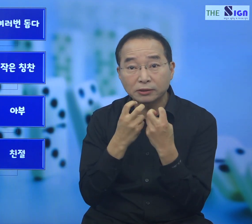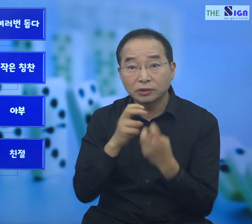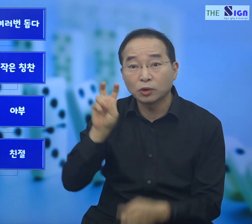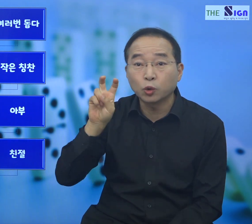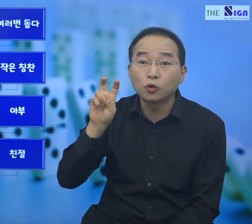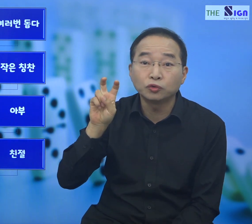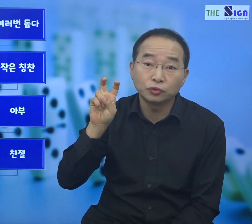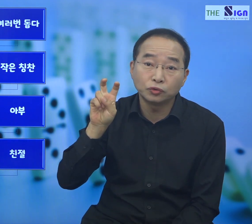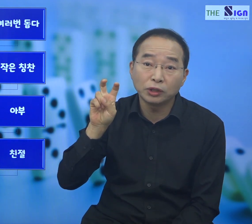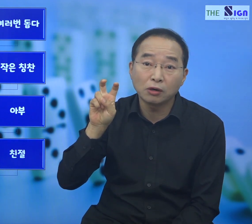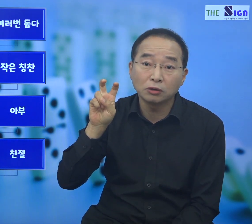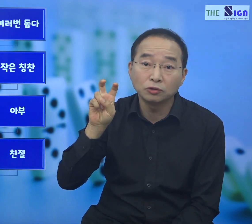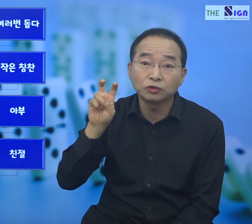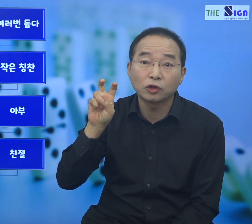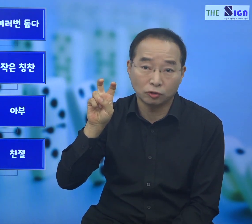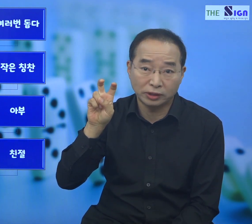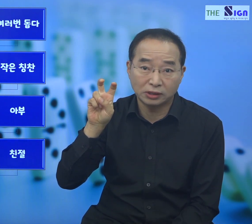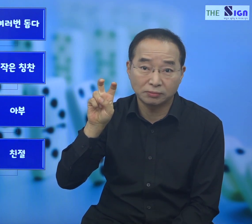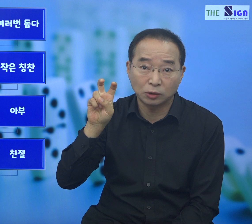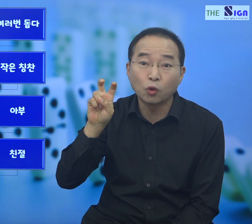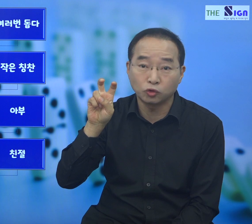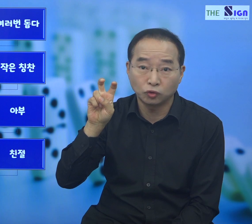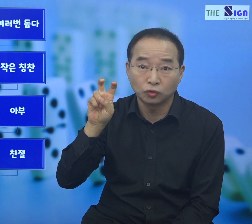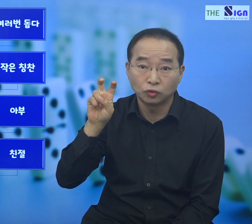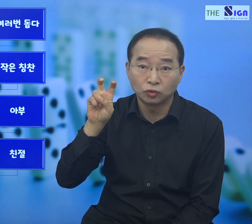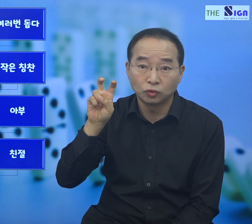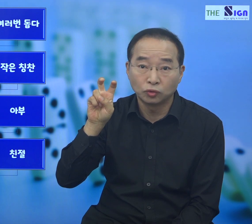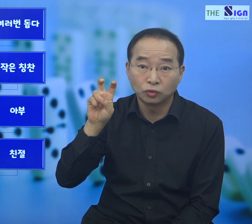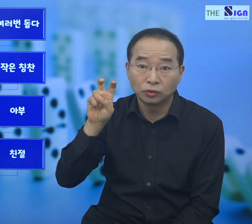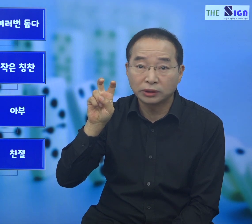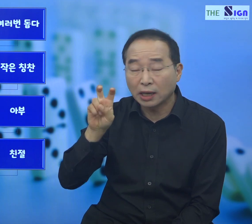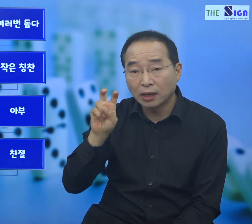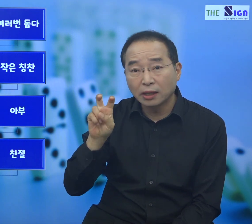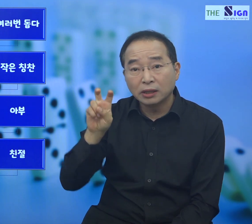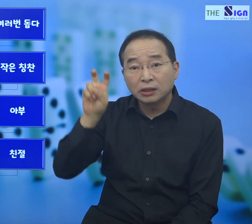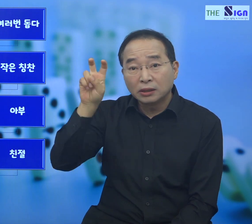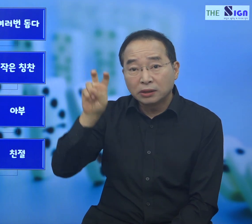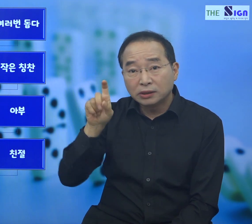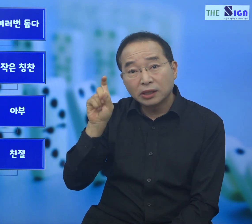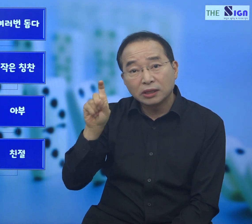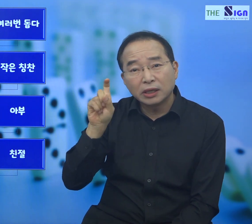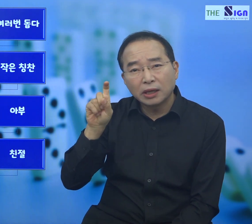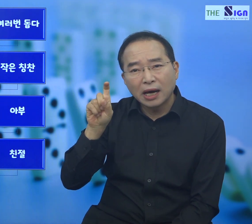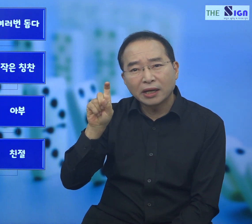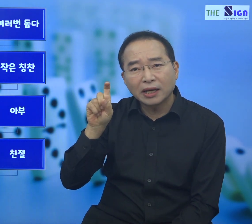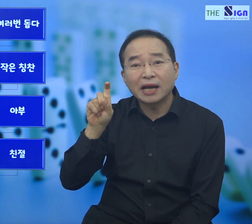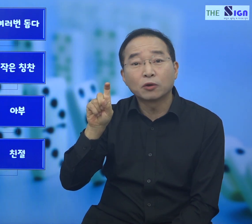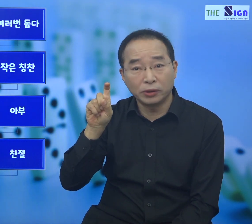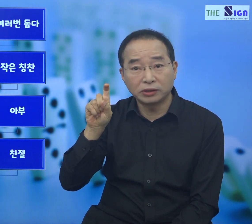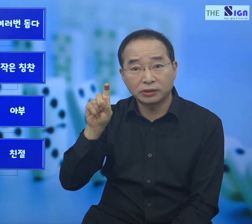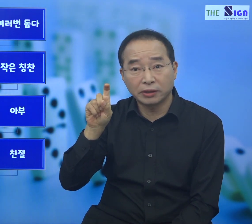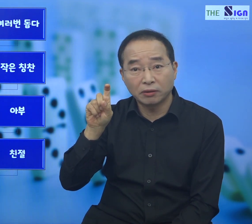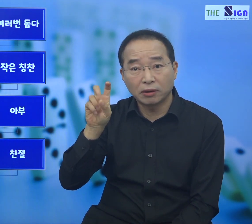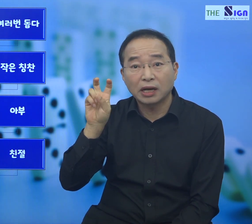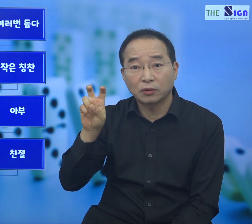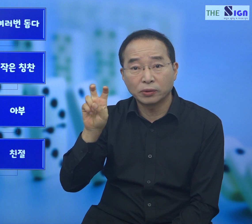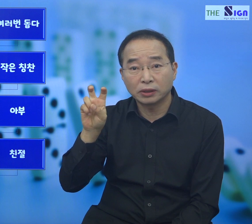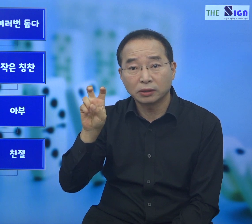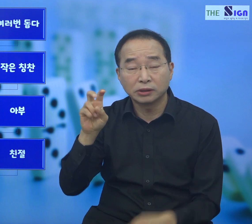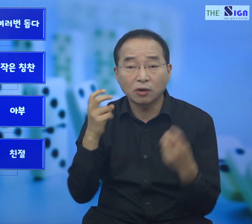여기 도구형 수어라고 되어 있습니다. 도구. 자, 이제 이게 하나의 갈고리를 뜻해요. 갈고리. 그래서